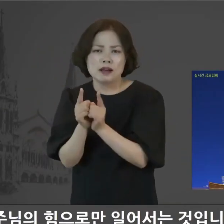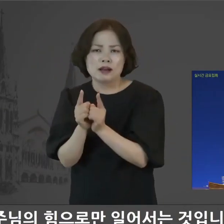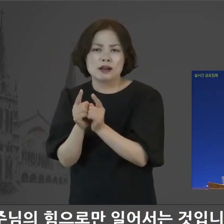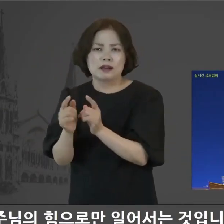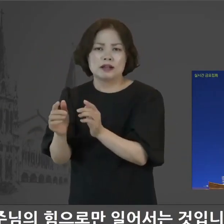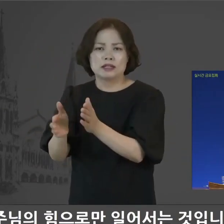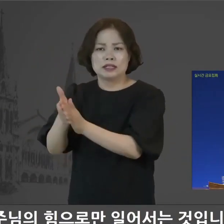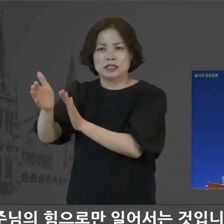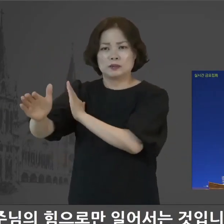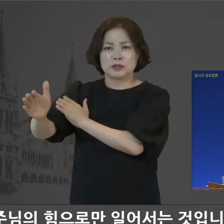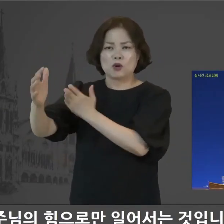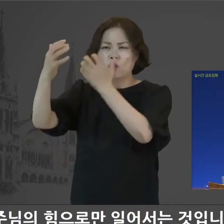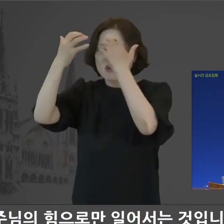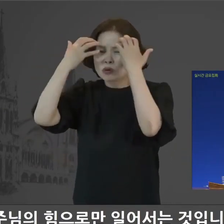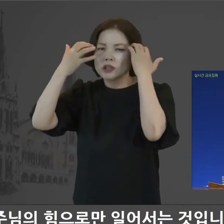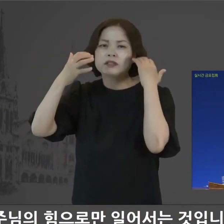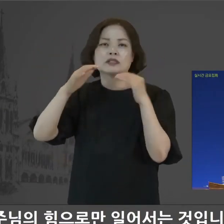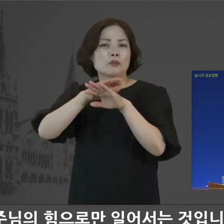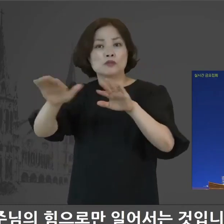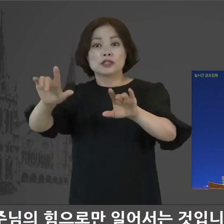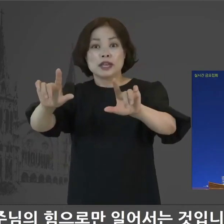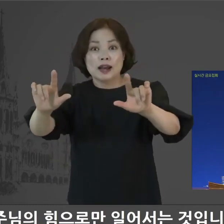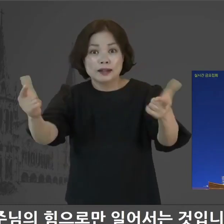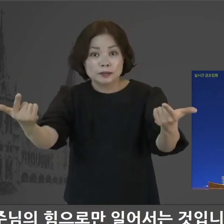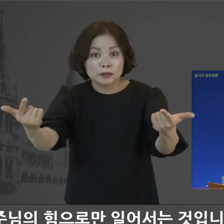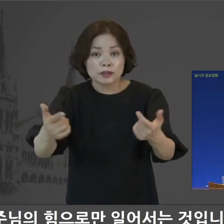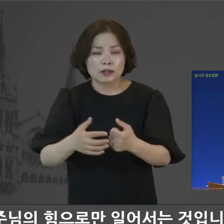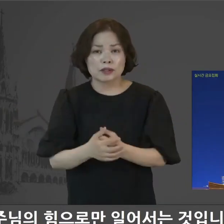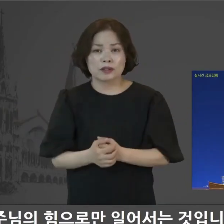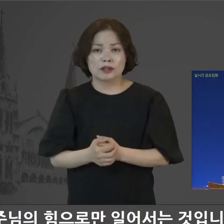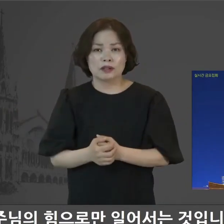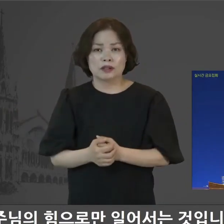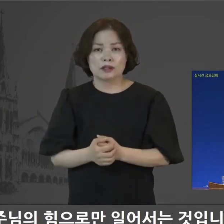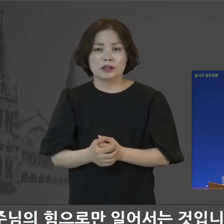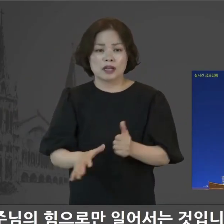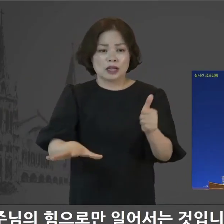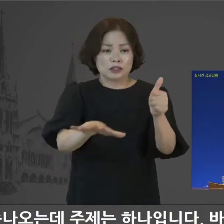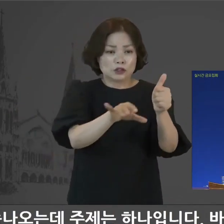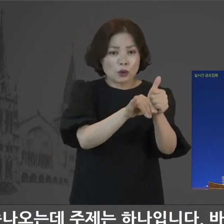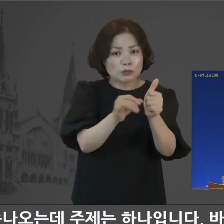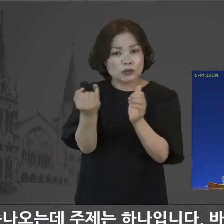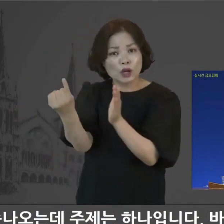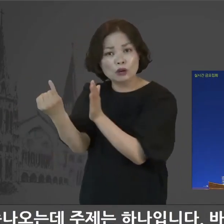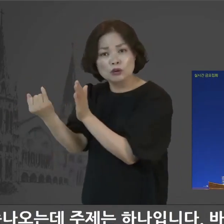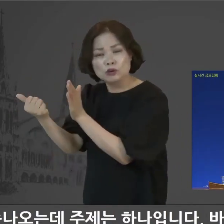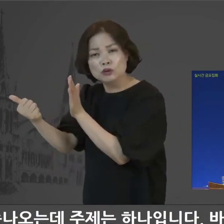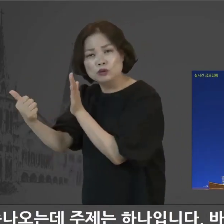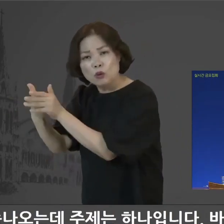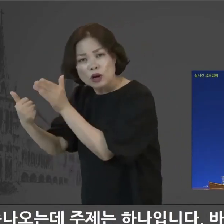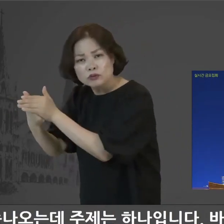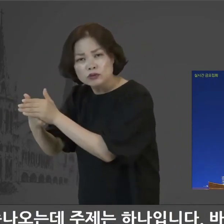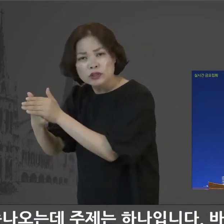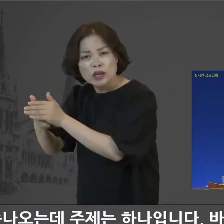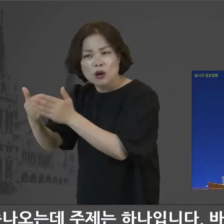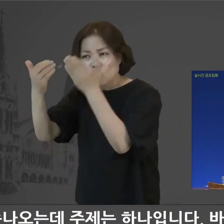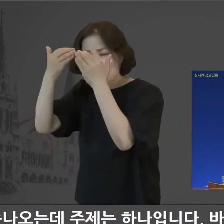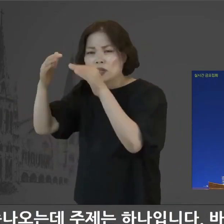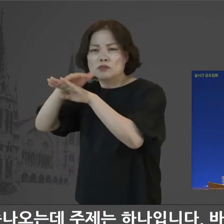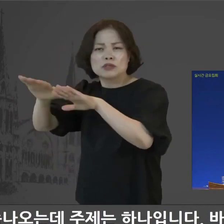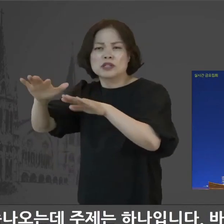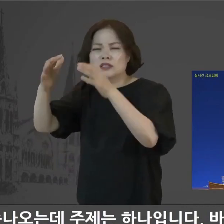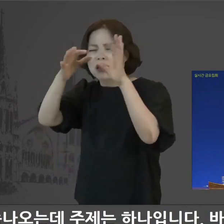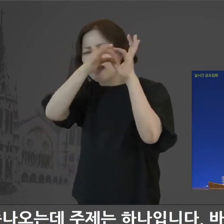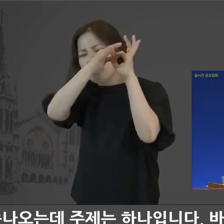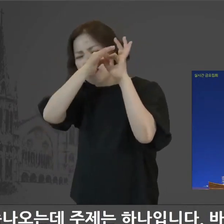시민권 문제로 바울이 이 고난에서 풀린 게 아닙니다. 천부장이 도와줬다고 바울이 고난 문제가 풀린 게 아니에요. 계속